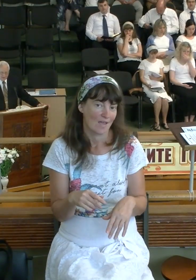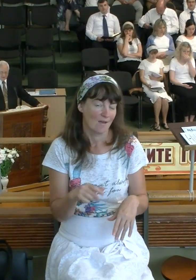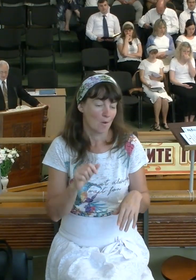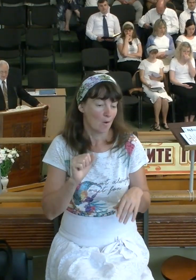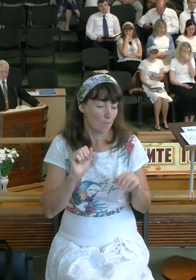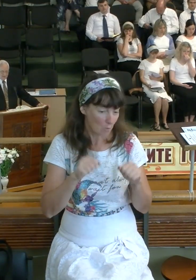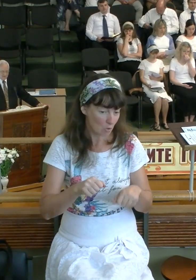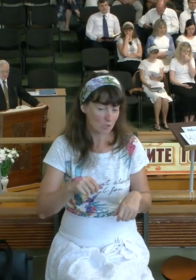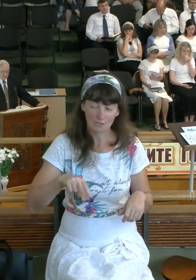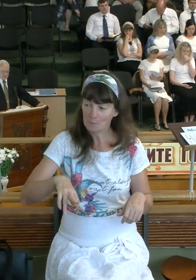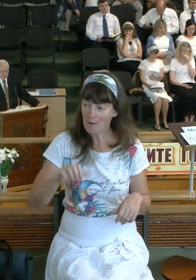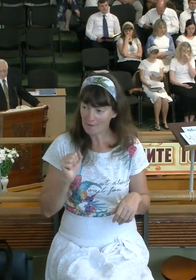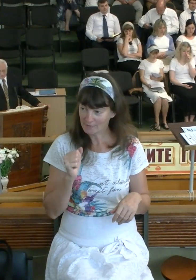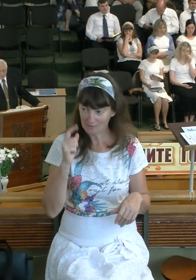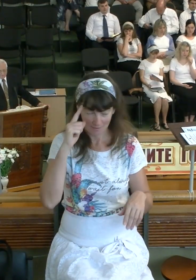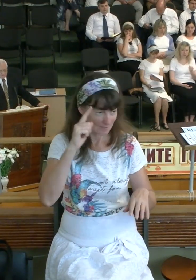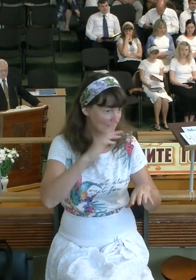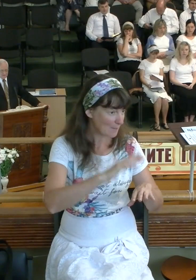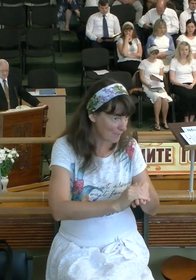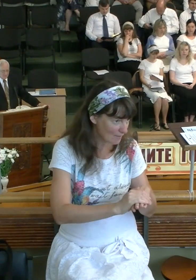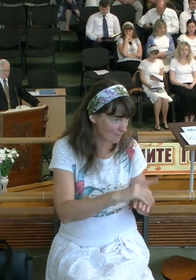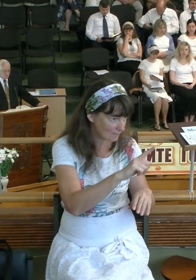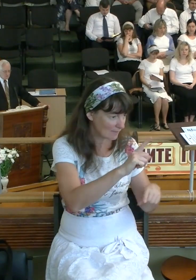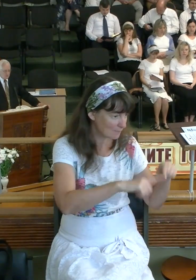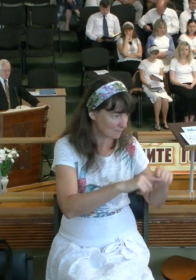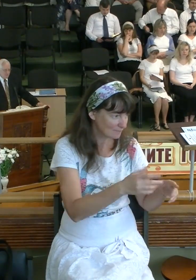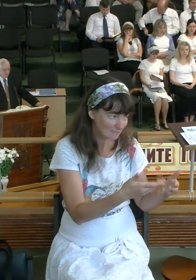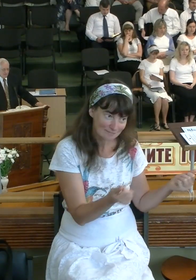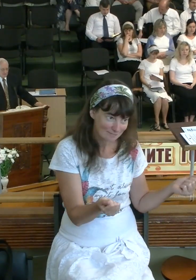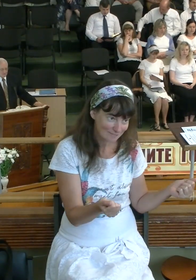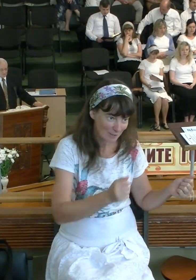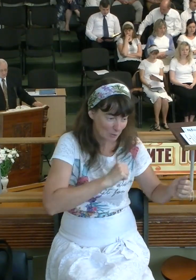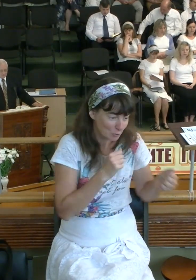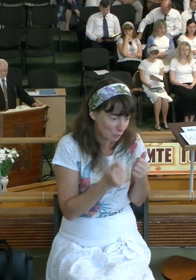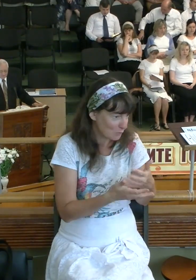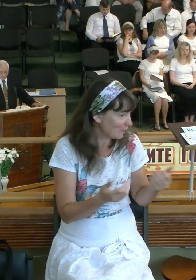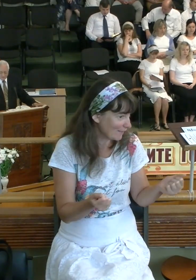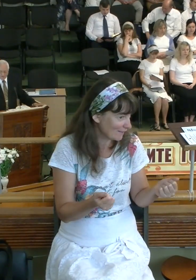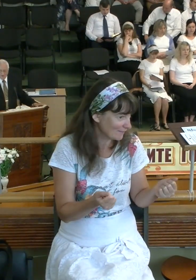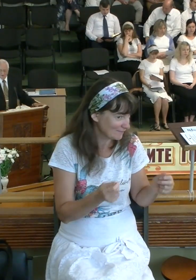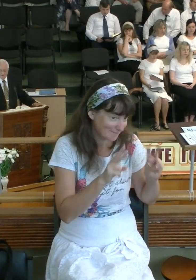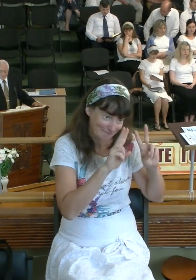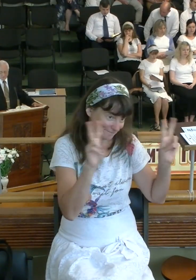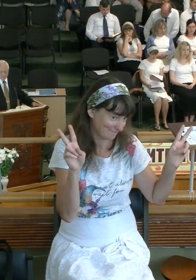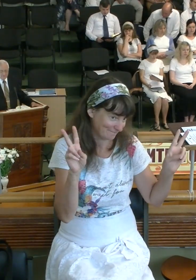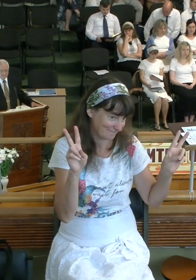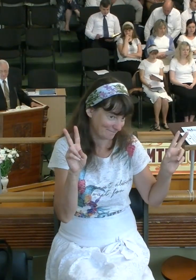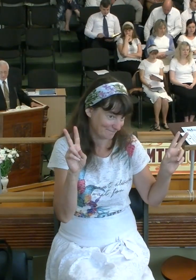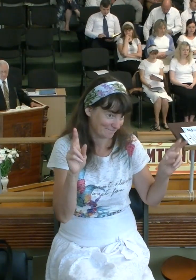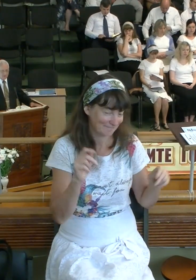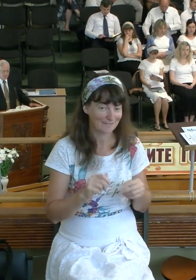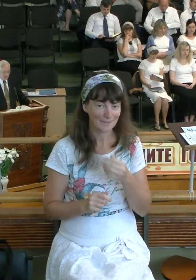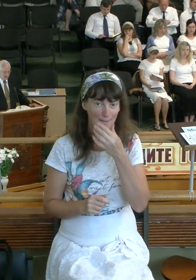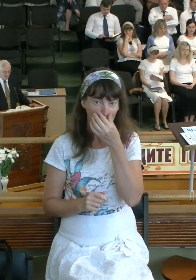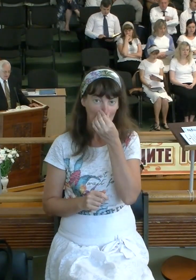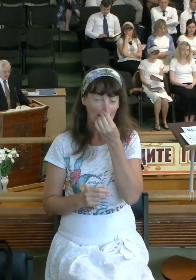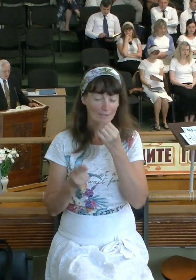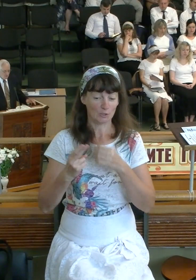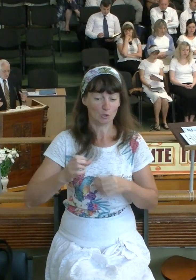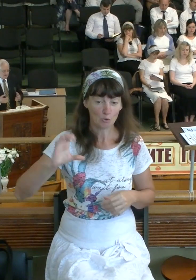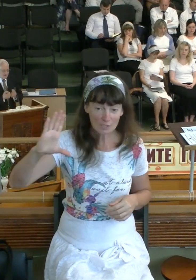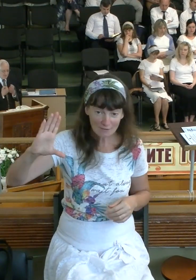слова. Почему-то он заметил, потому что Дух Святой, он себя